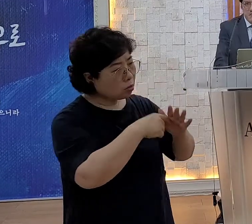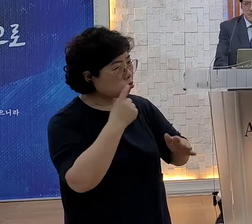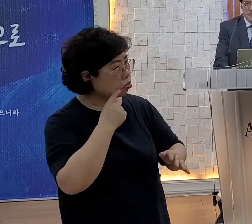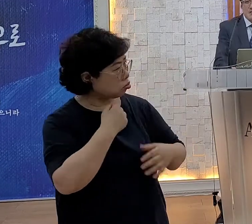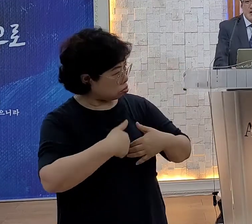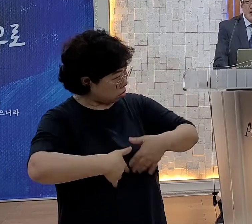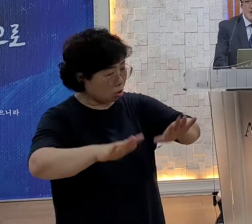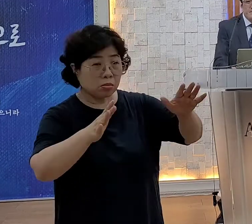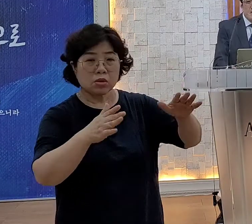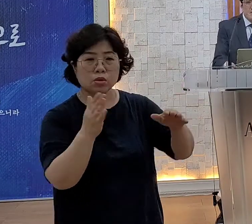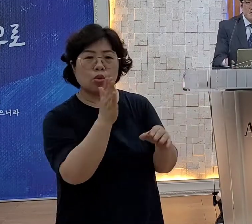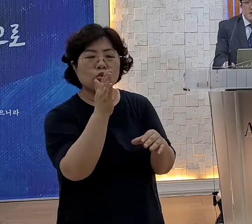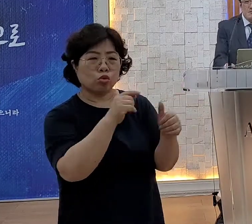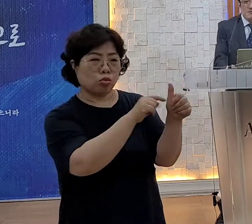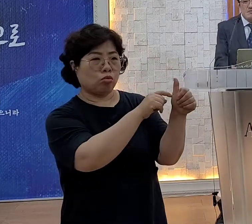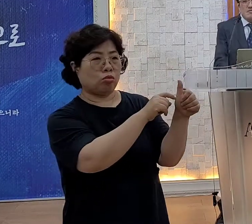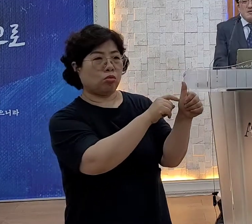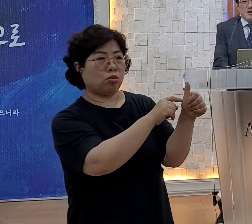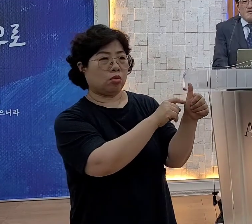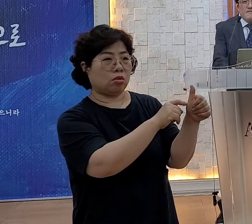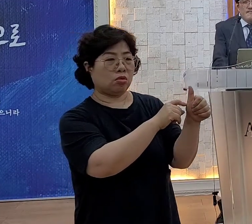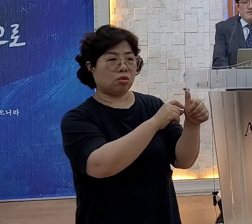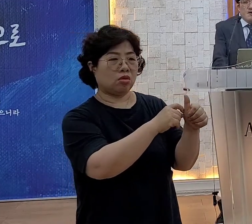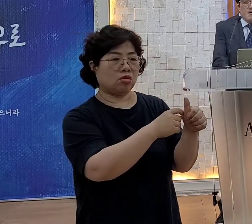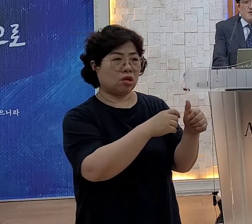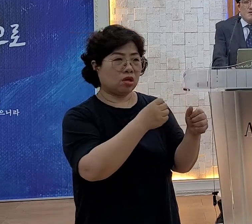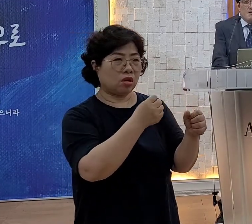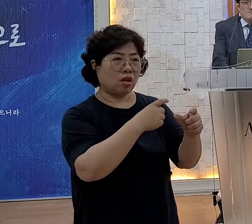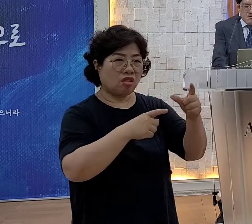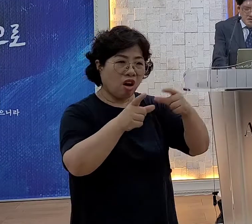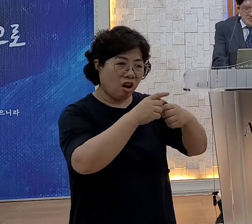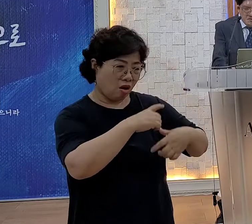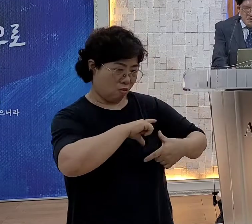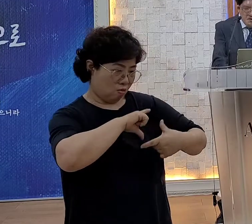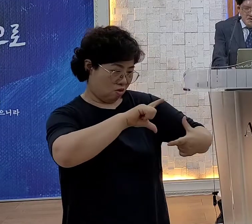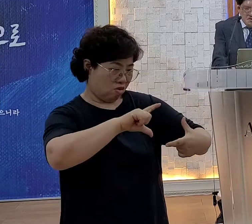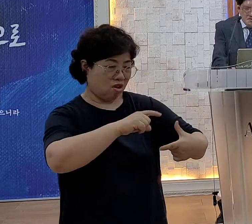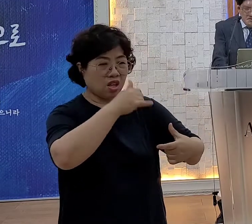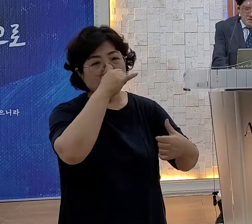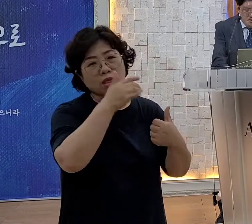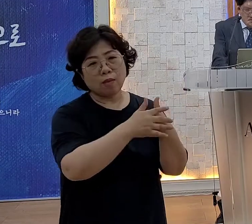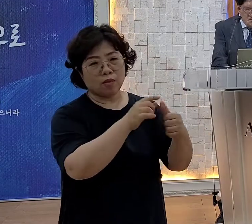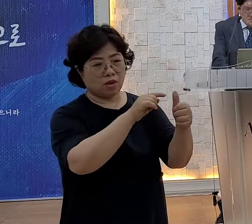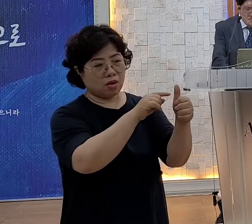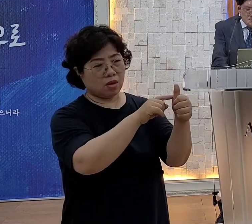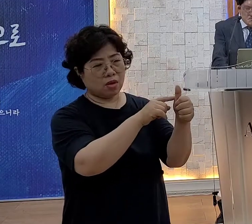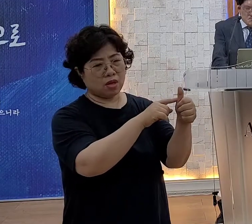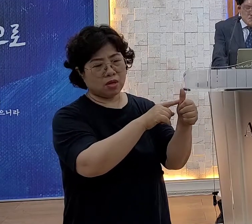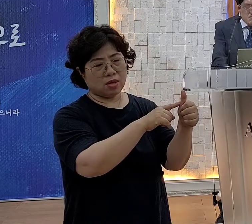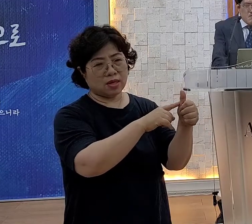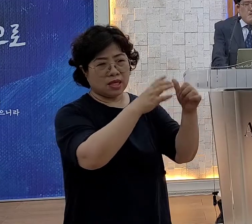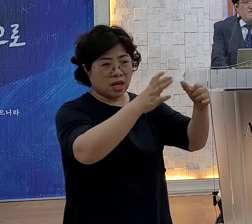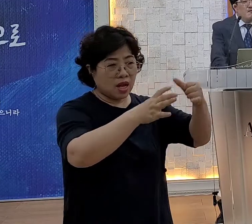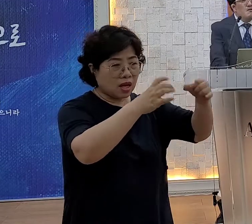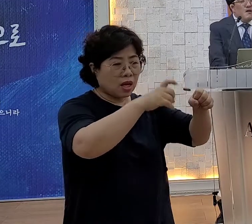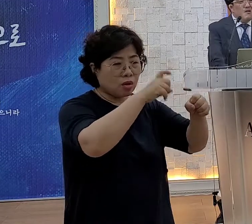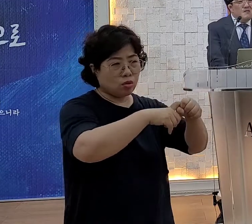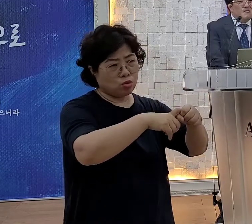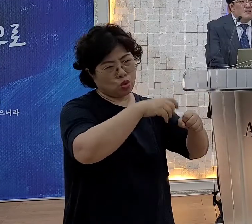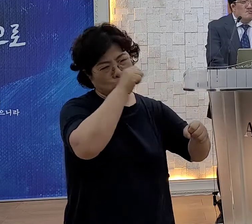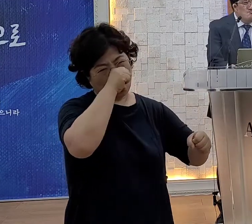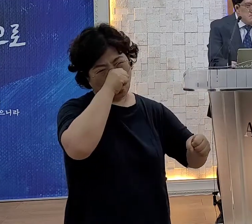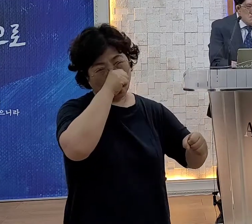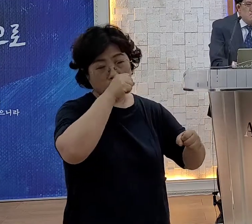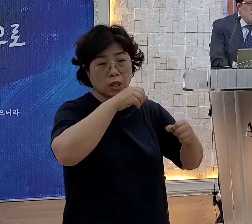사람이었습니다. 거기다가 명성까지 얻었으니까 얼마나 좋았겠습니까? 자, 그런데 여러분, 이 톨스토이가요, 어느